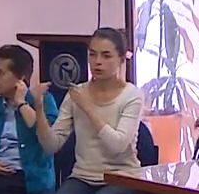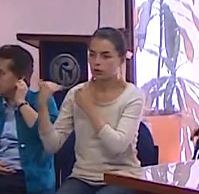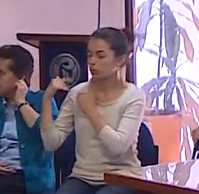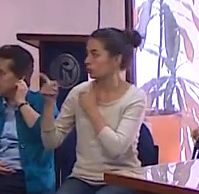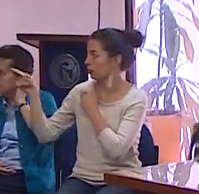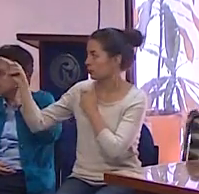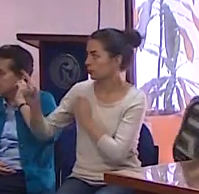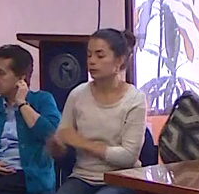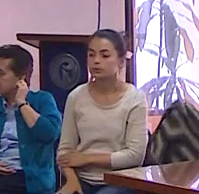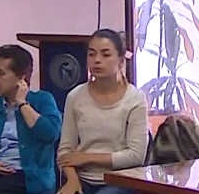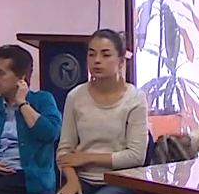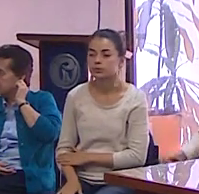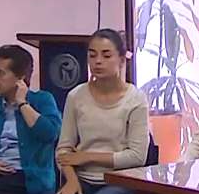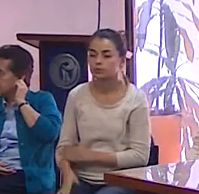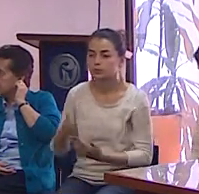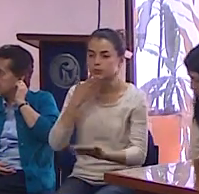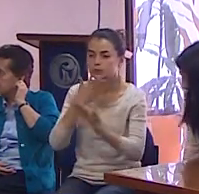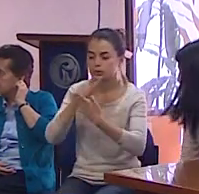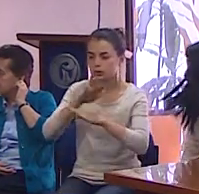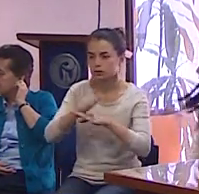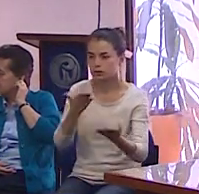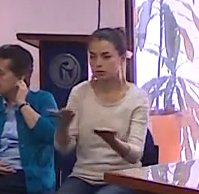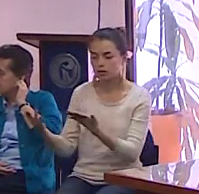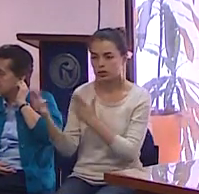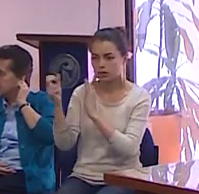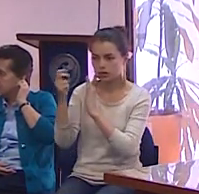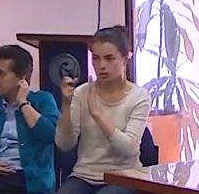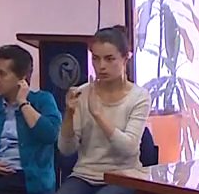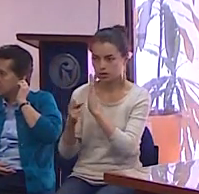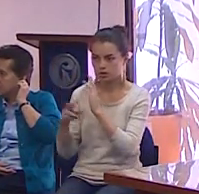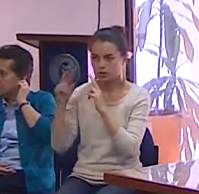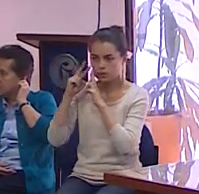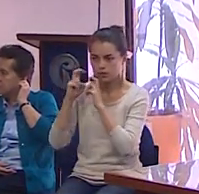Bueno, buenas tardes, sean bienvenidos de parte del seminario de investigación.